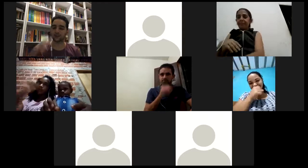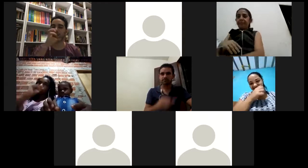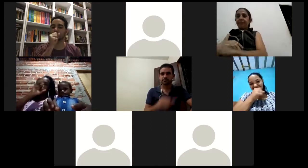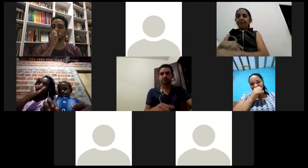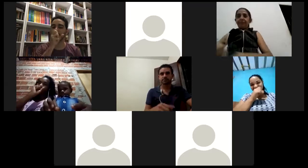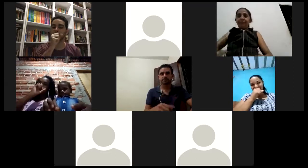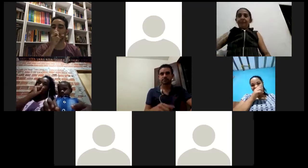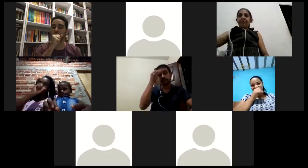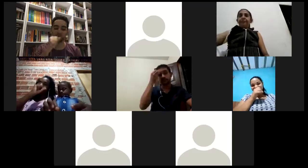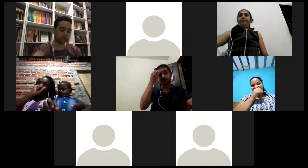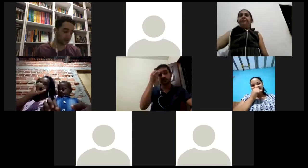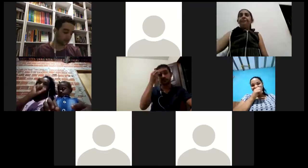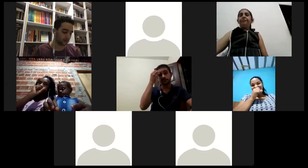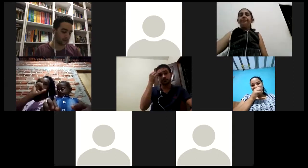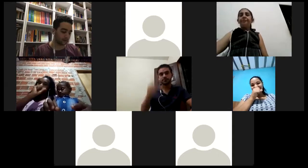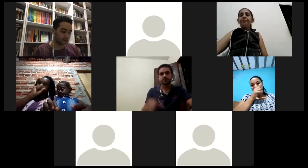Sábado.